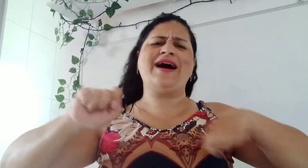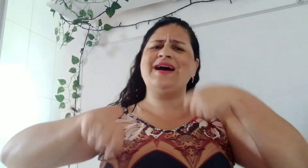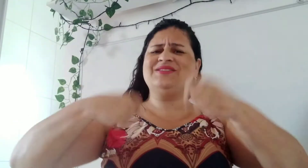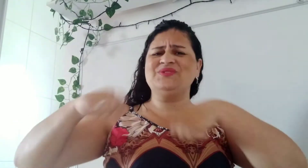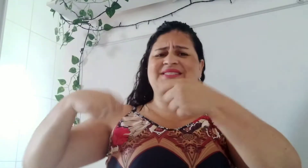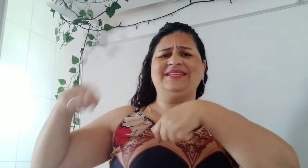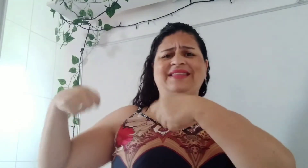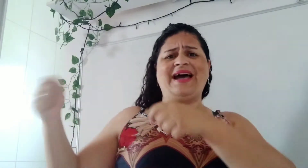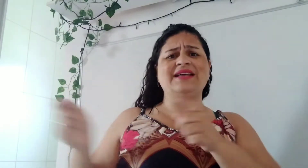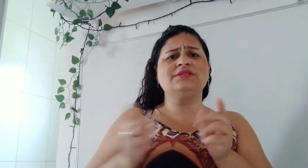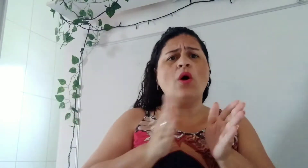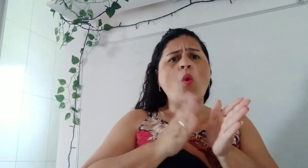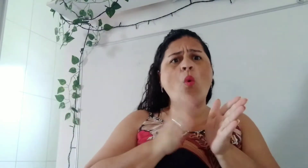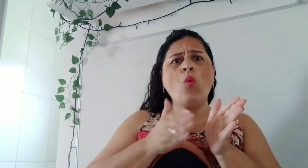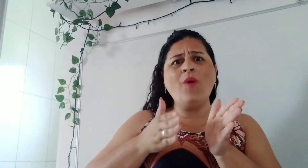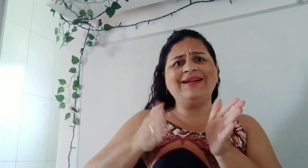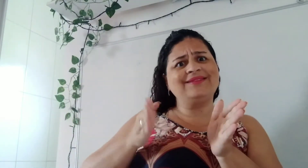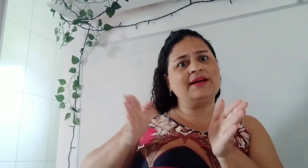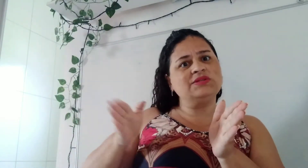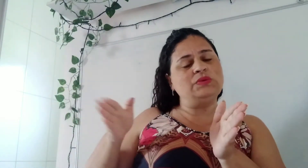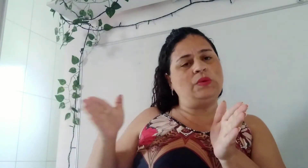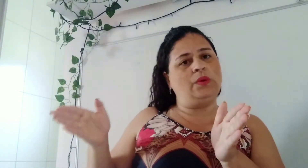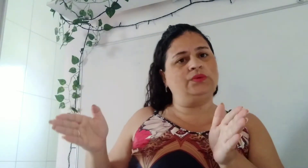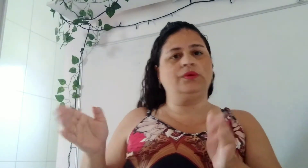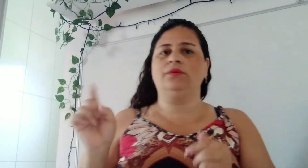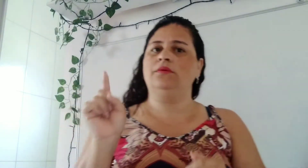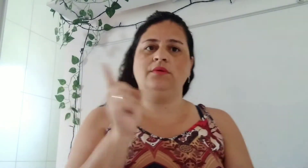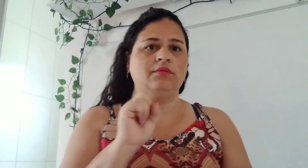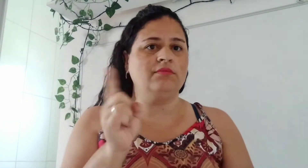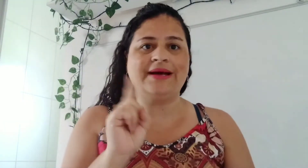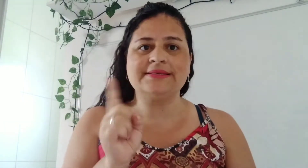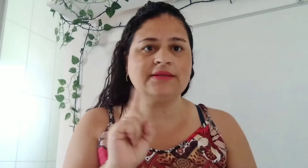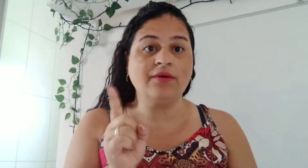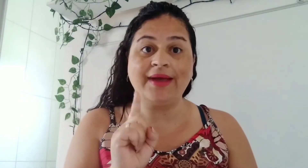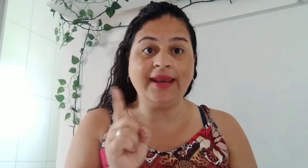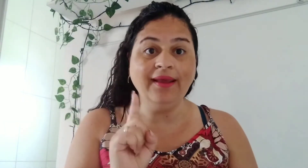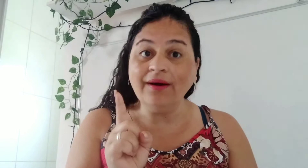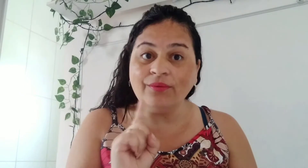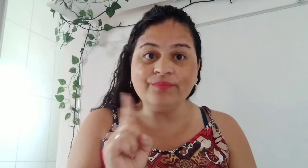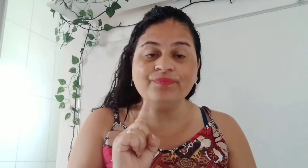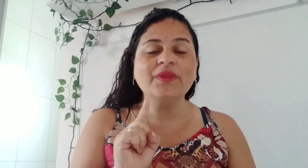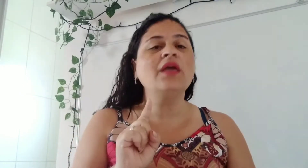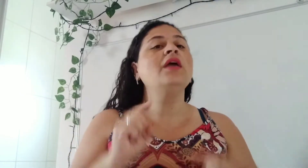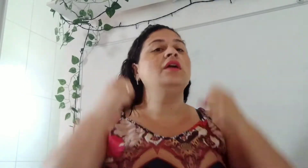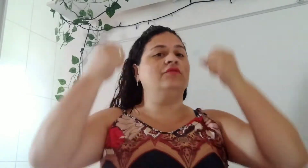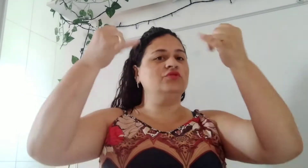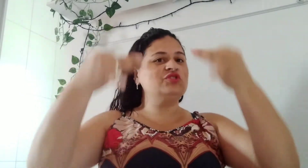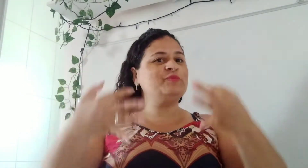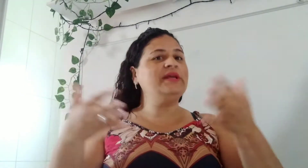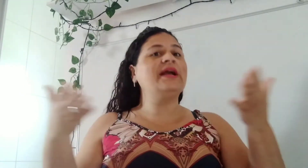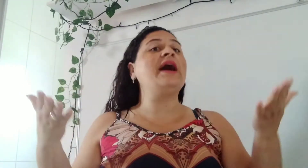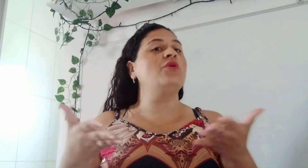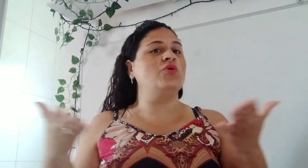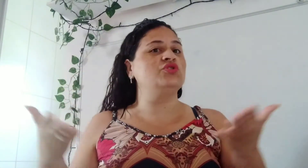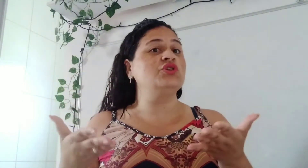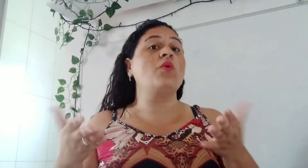vários sinais, um atrás do outro. Mas não é não. Eu vou te explicar hoje qual